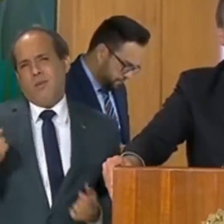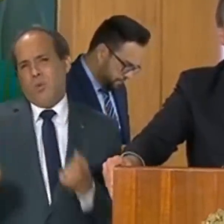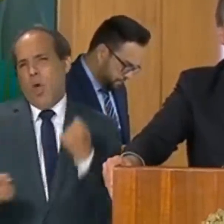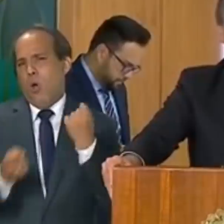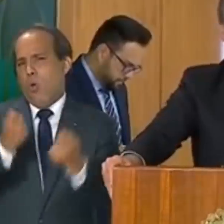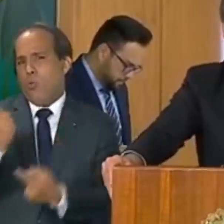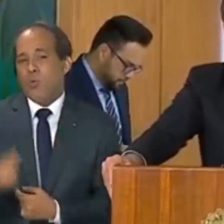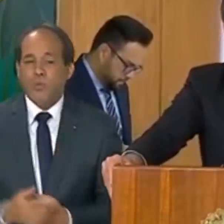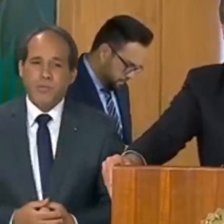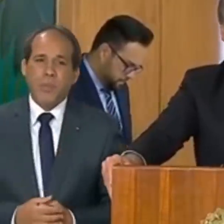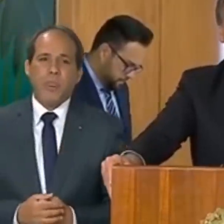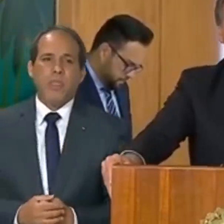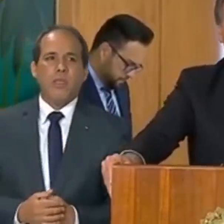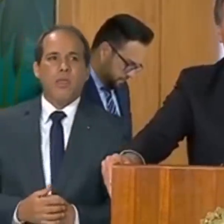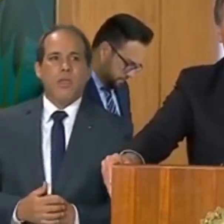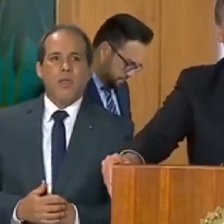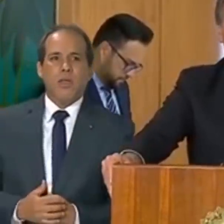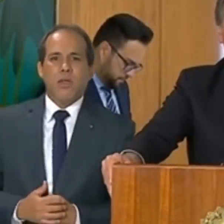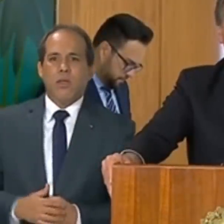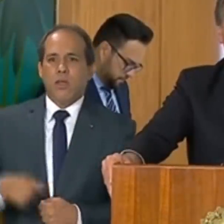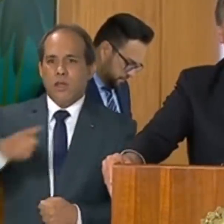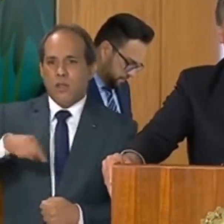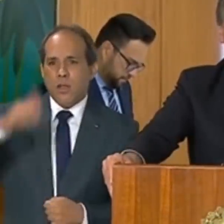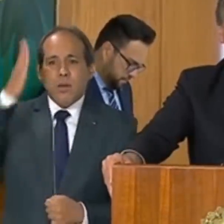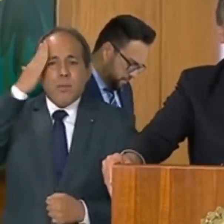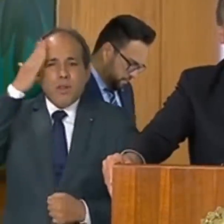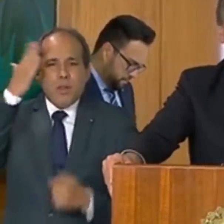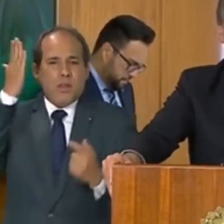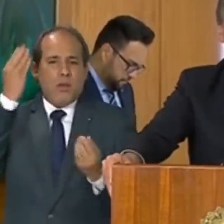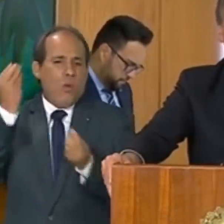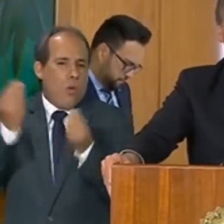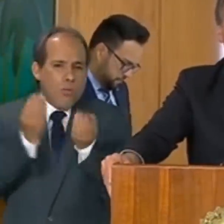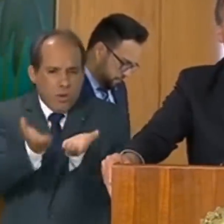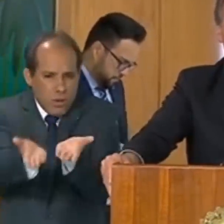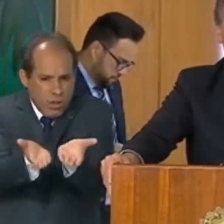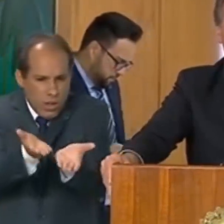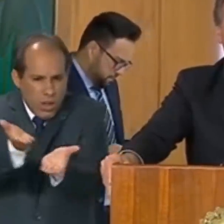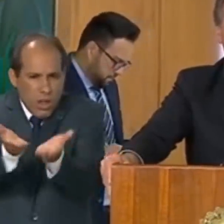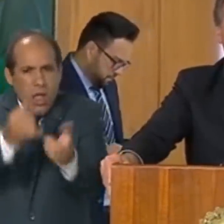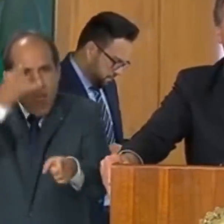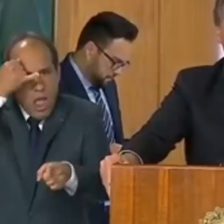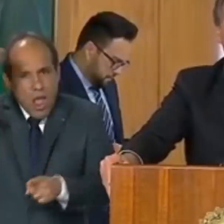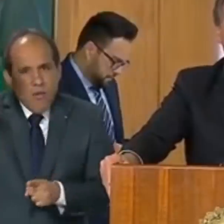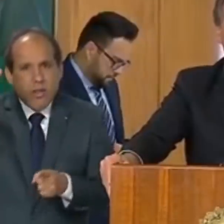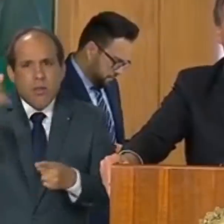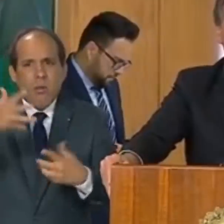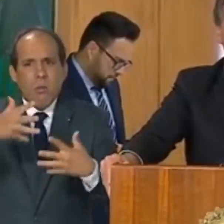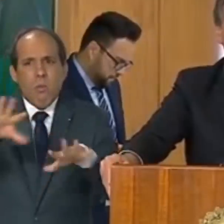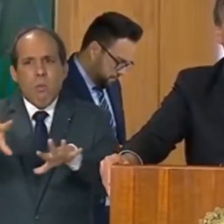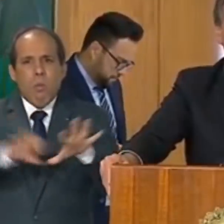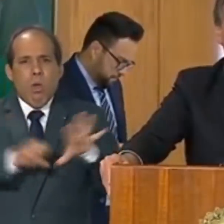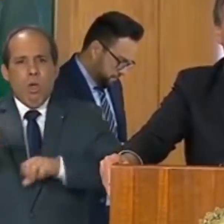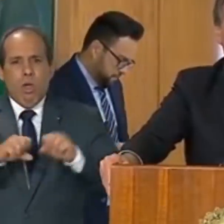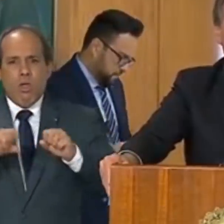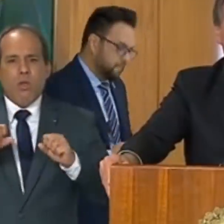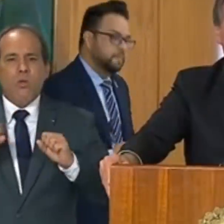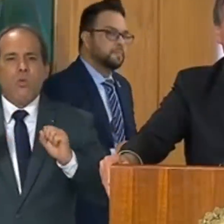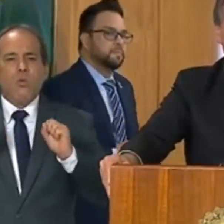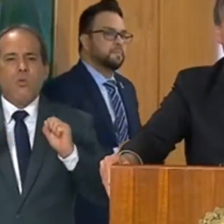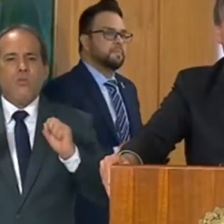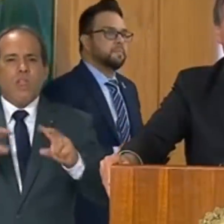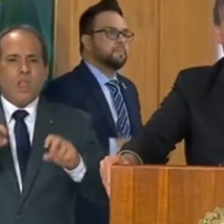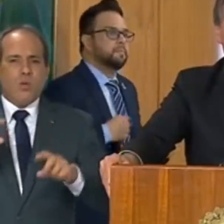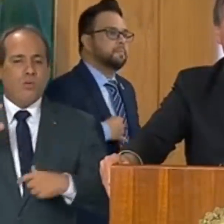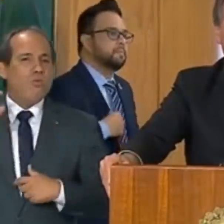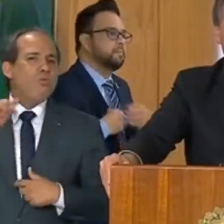E temos que saber como tratá-los para que não contamine um grande sonho. Até